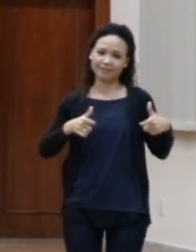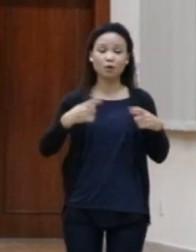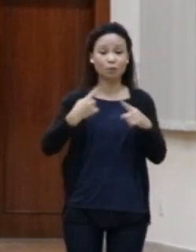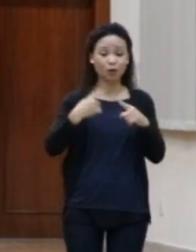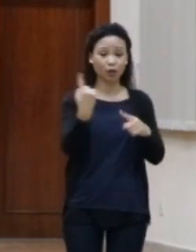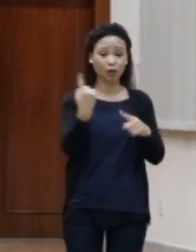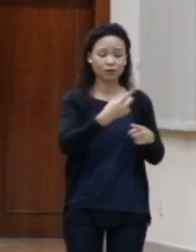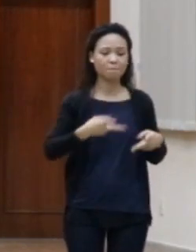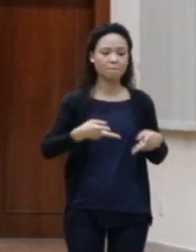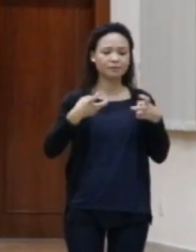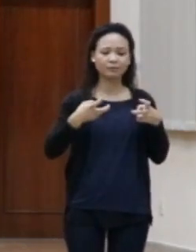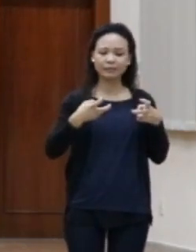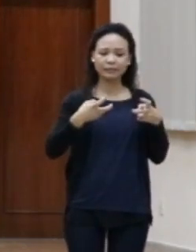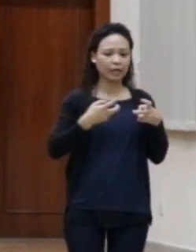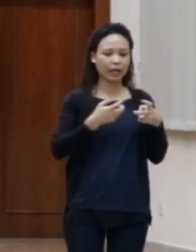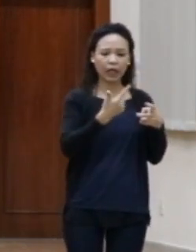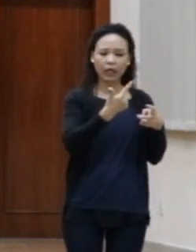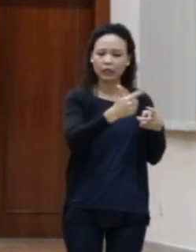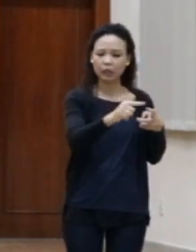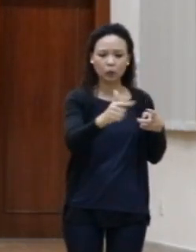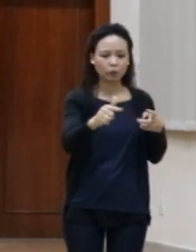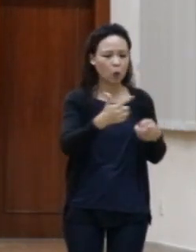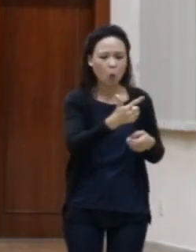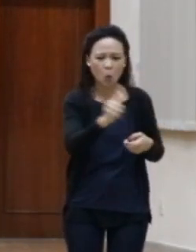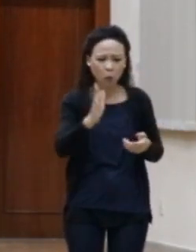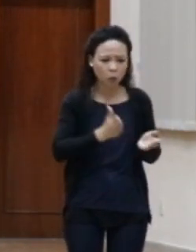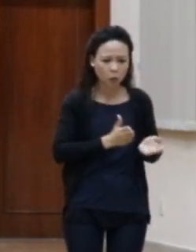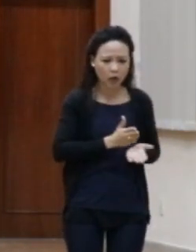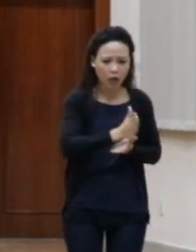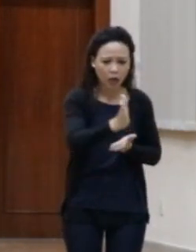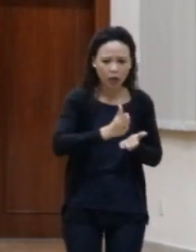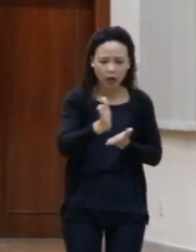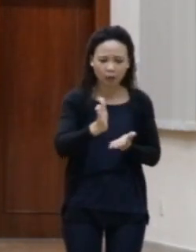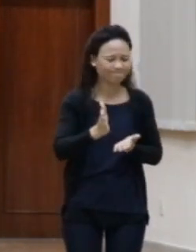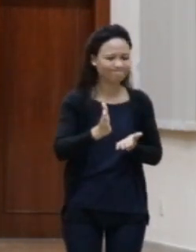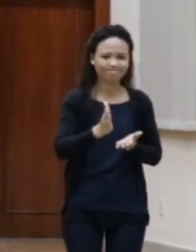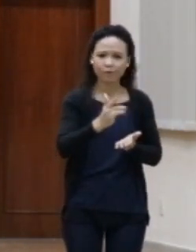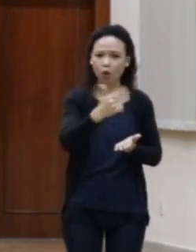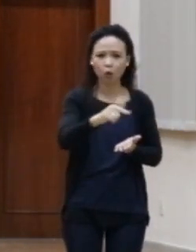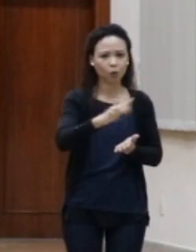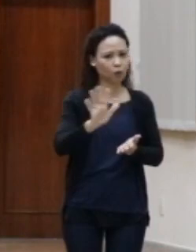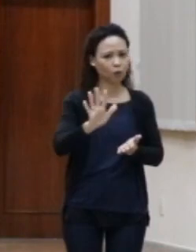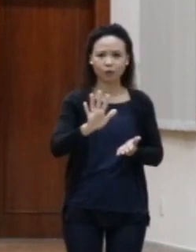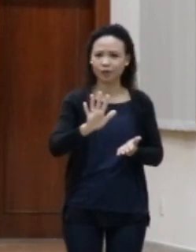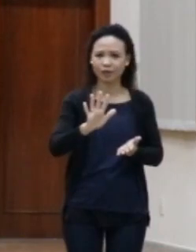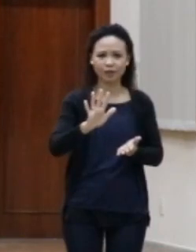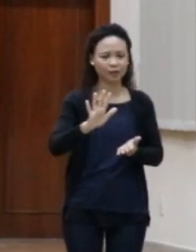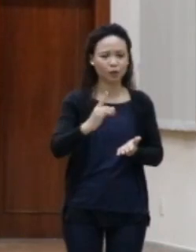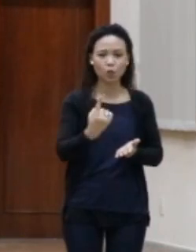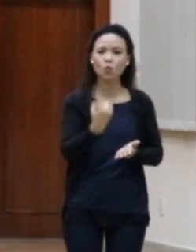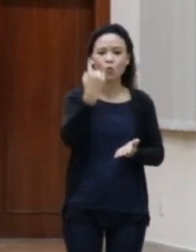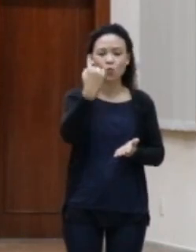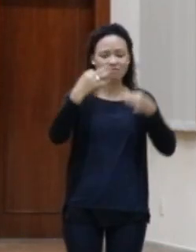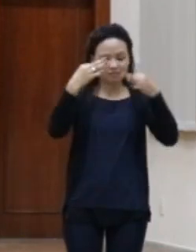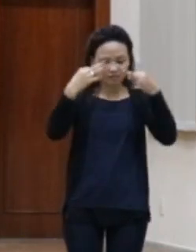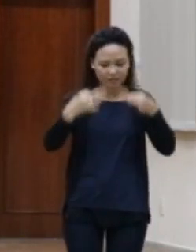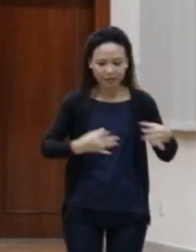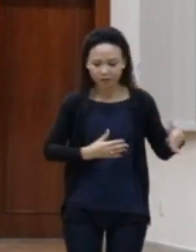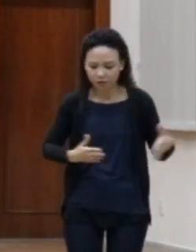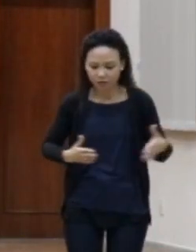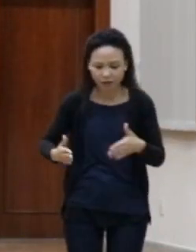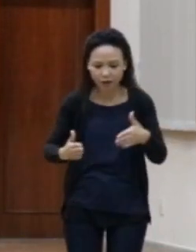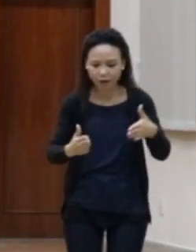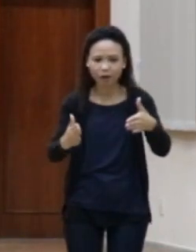nos mantermos na presença do Pai, alegres e contentes na presença de Jesus, Pois quem prova de Jesus, meu